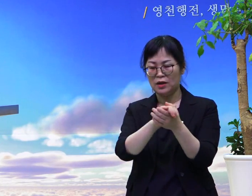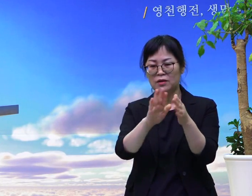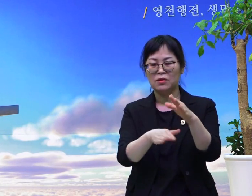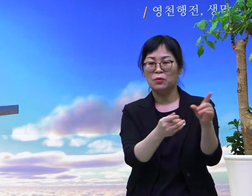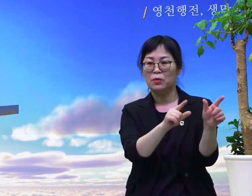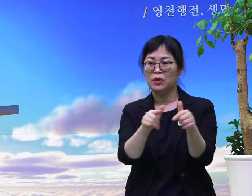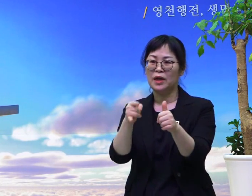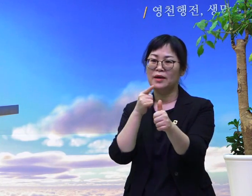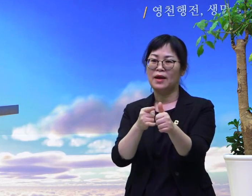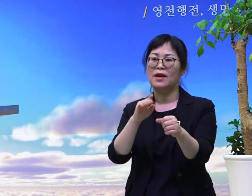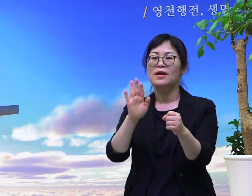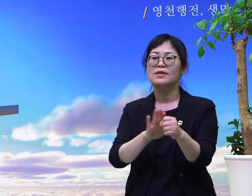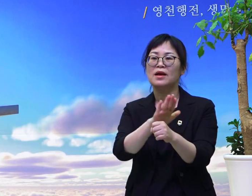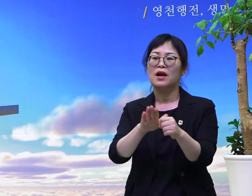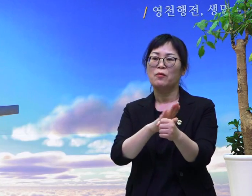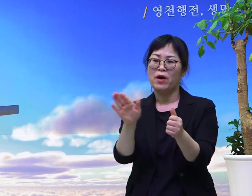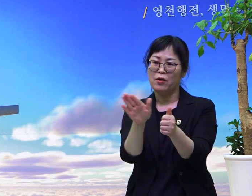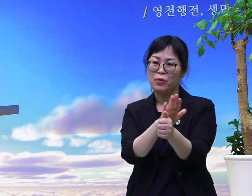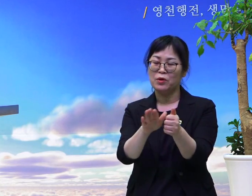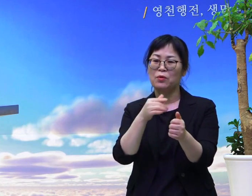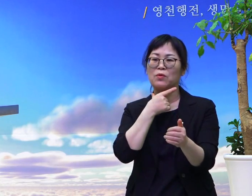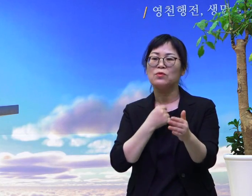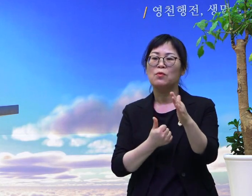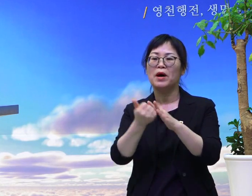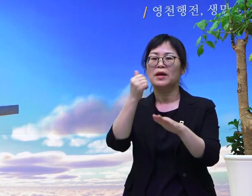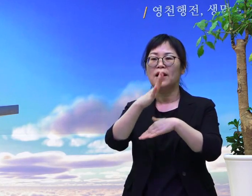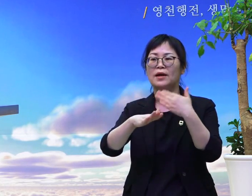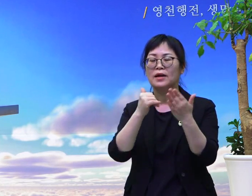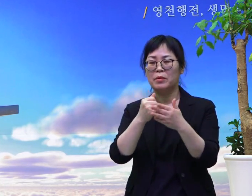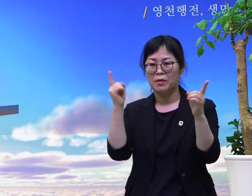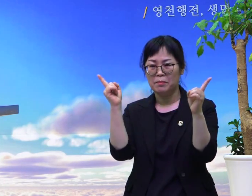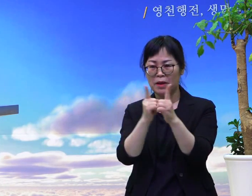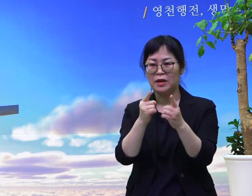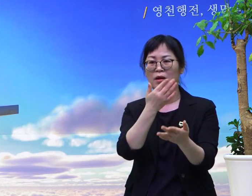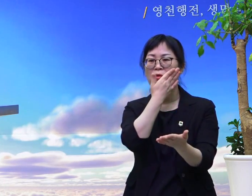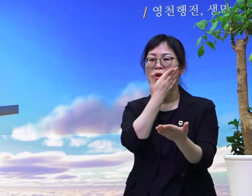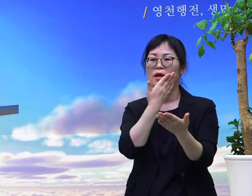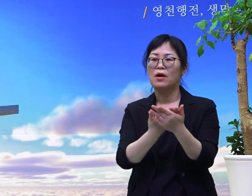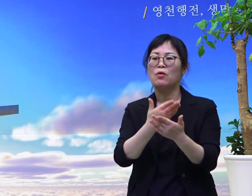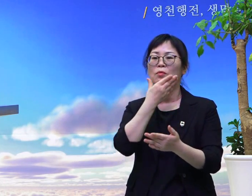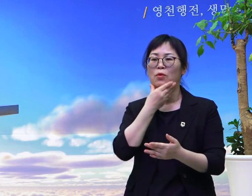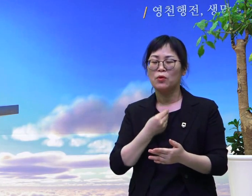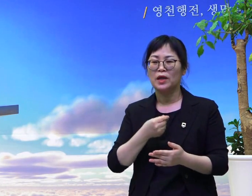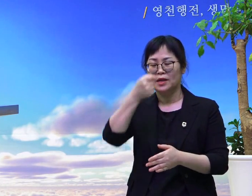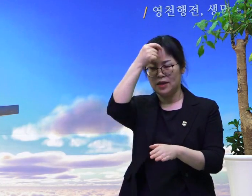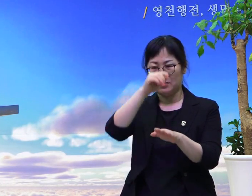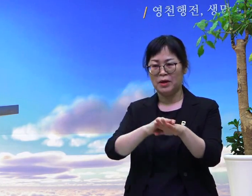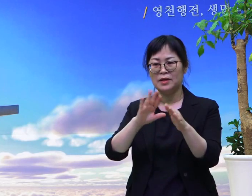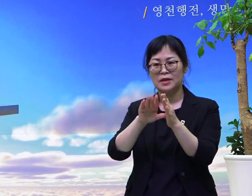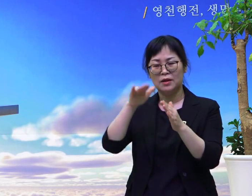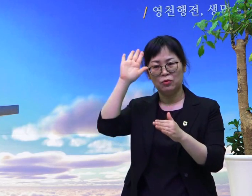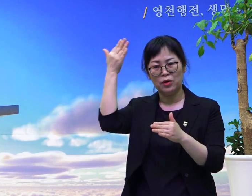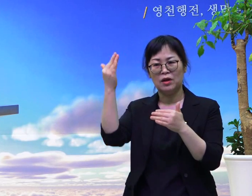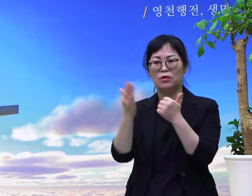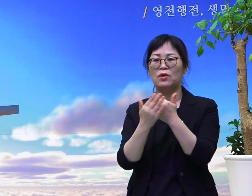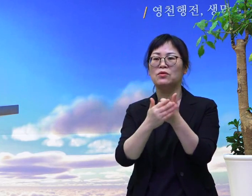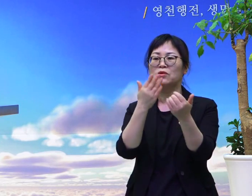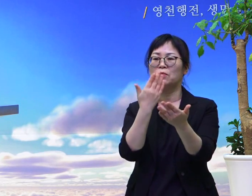성도들에게 사랑과 위로로 소망의 하나님을 만나는 귀하고 복된 예배의 시간이 되게